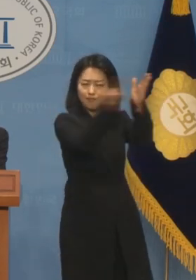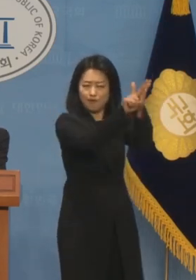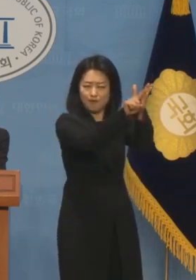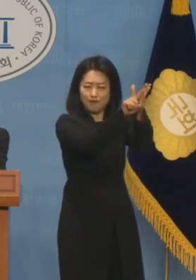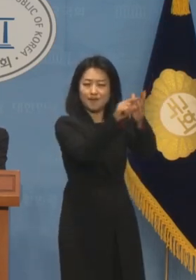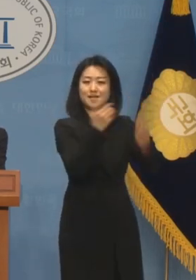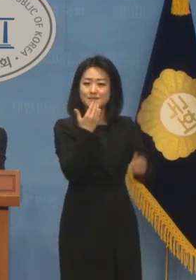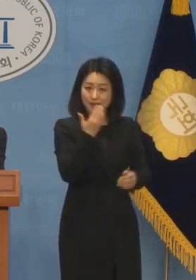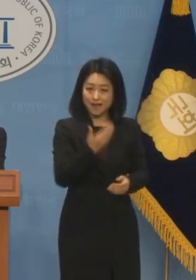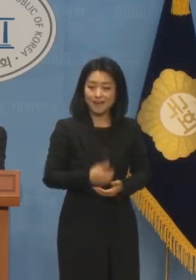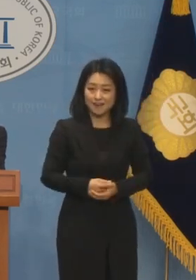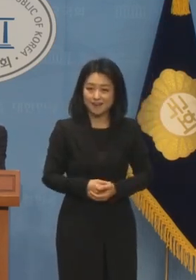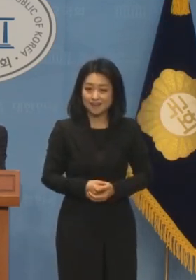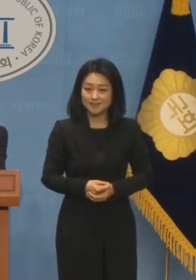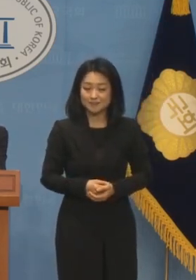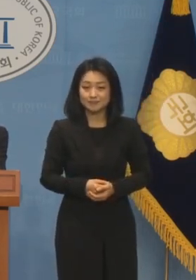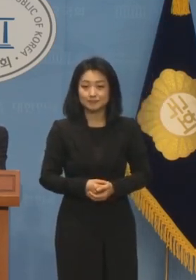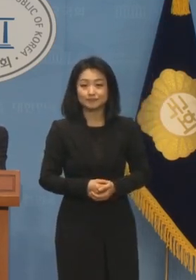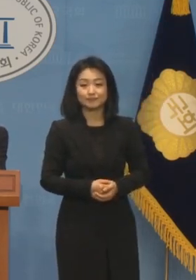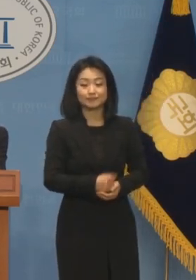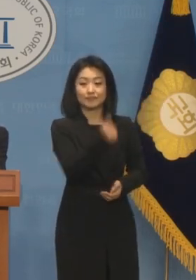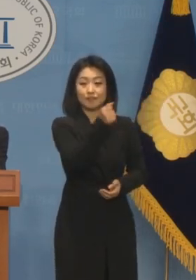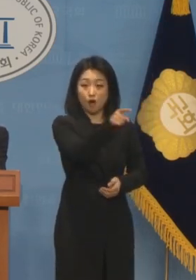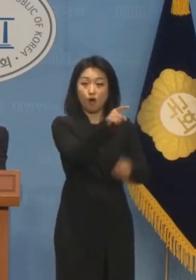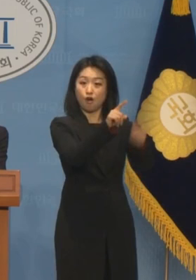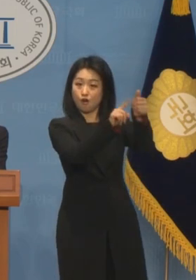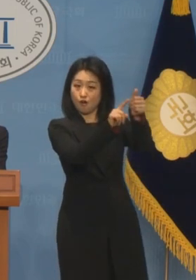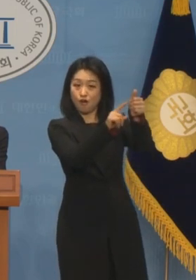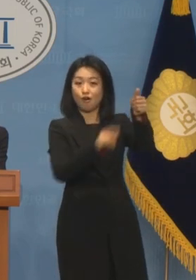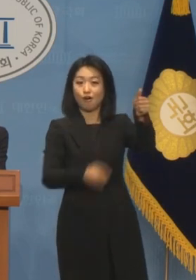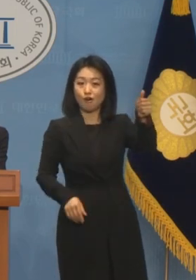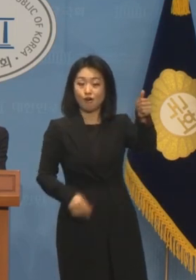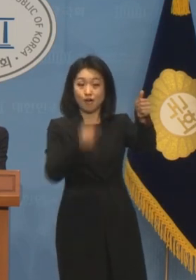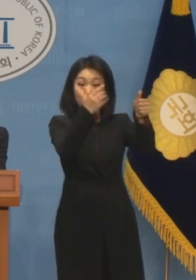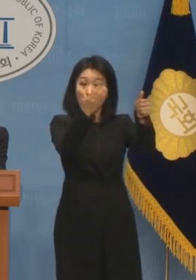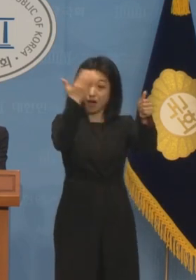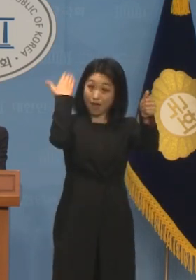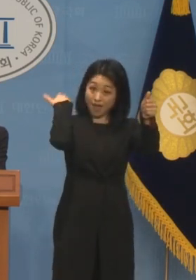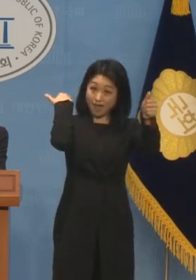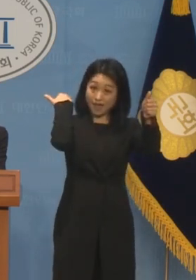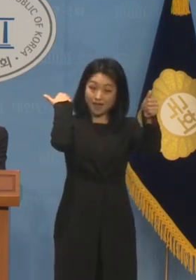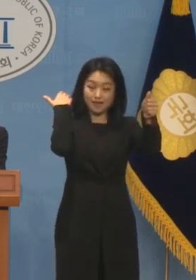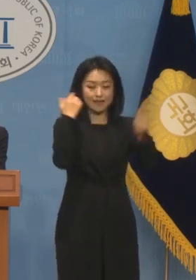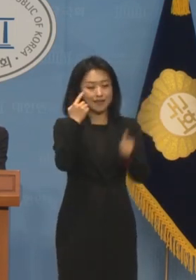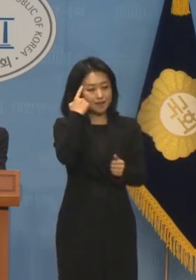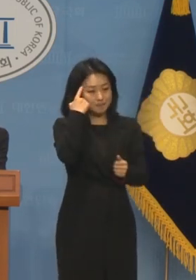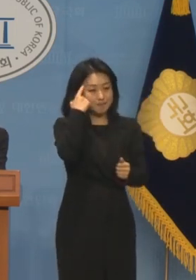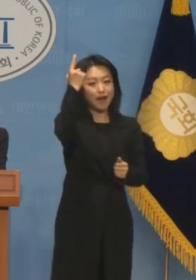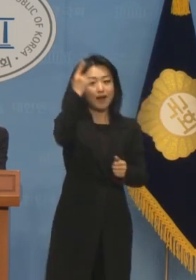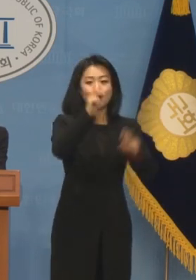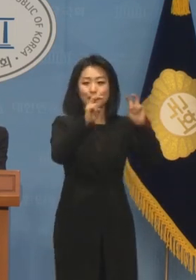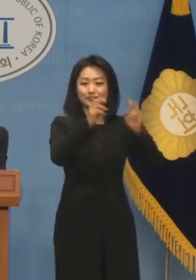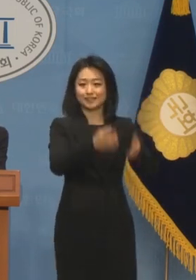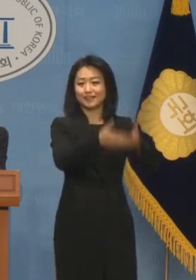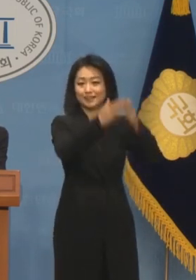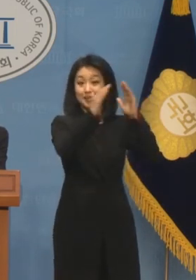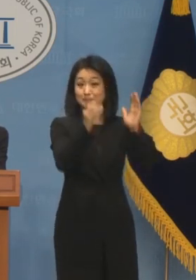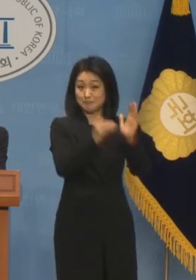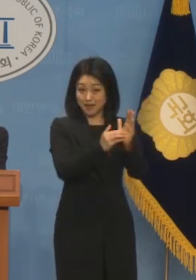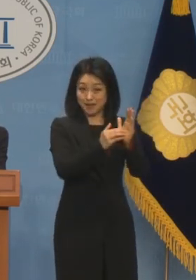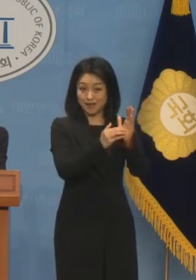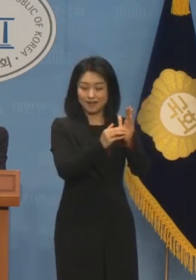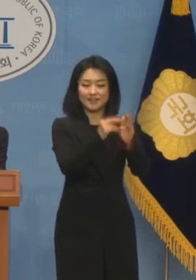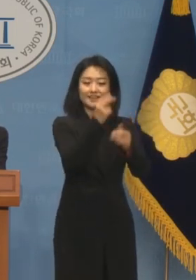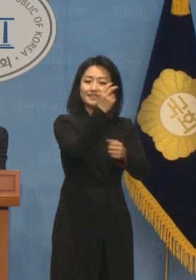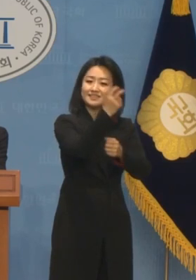쌓였습니다. 허은하 후보는 과거에 스타트업을 시작해 약